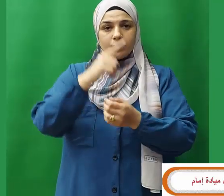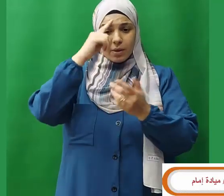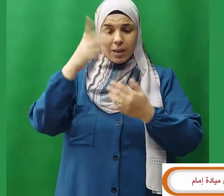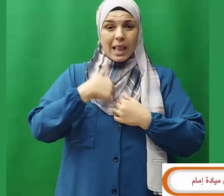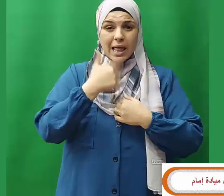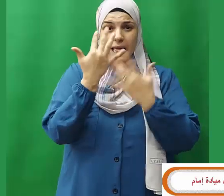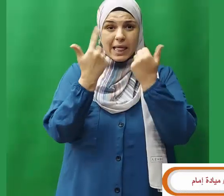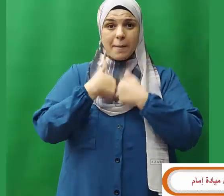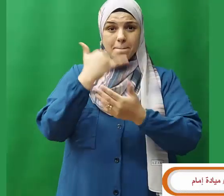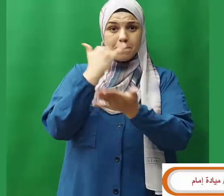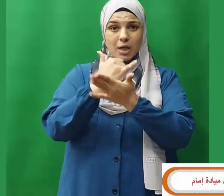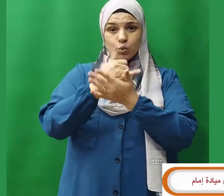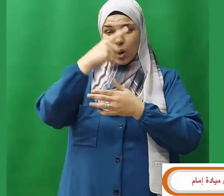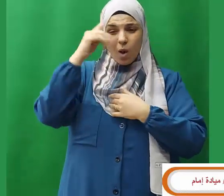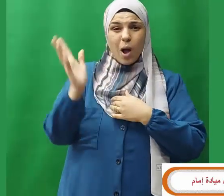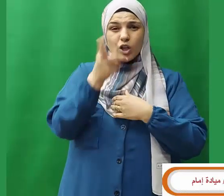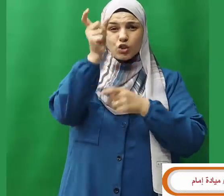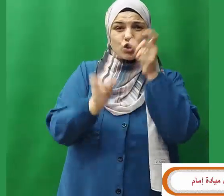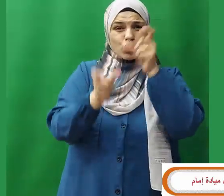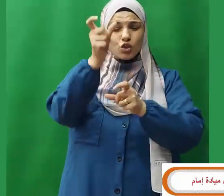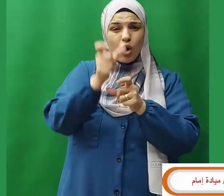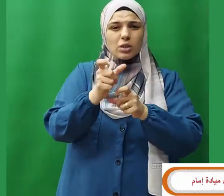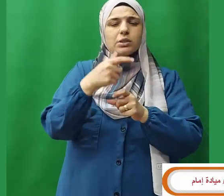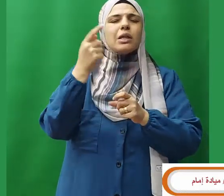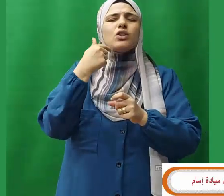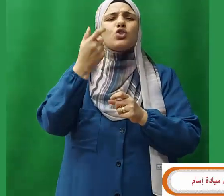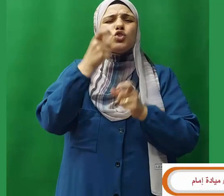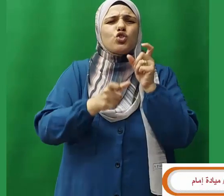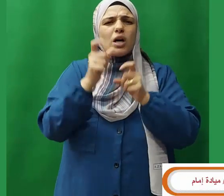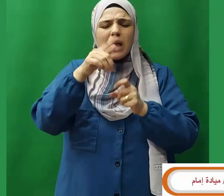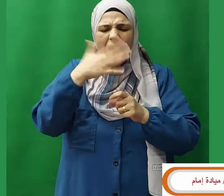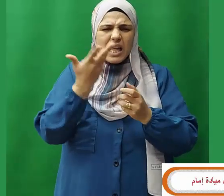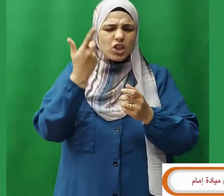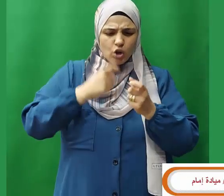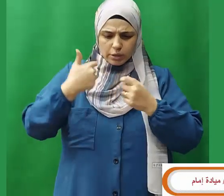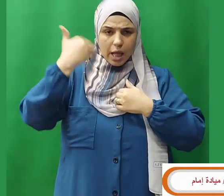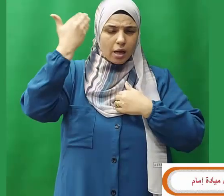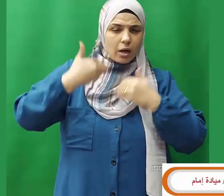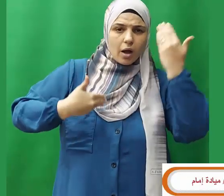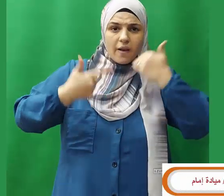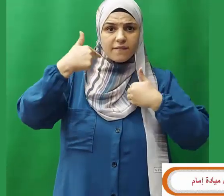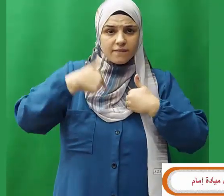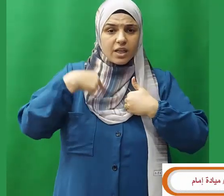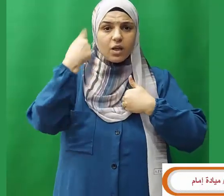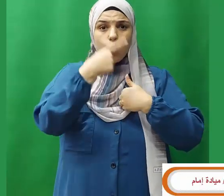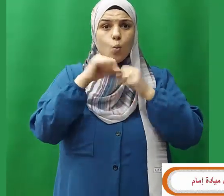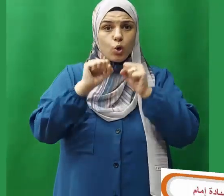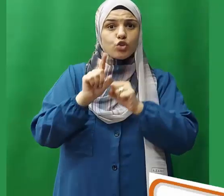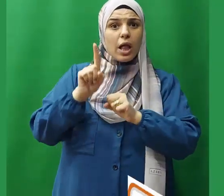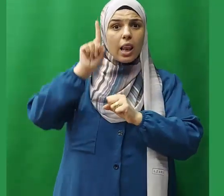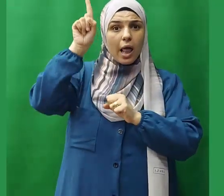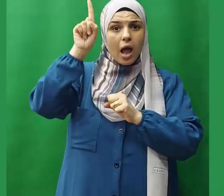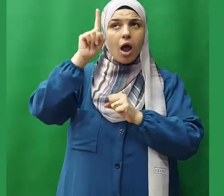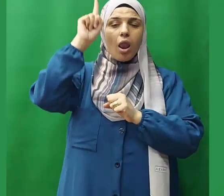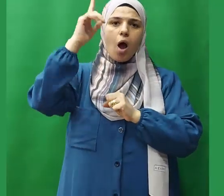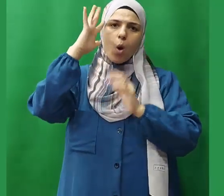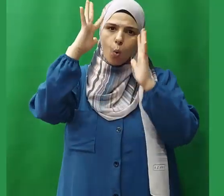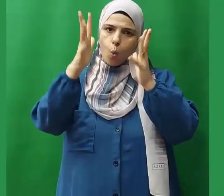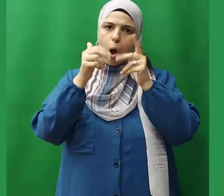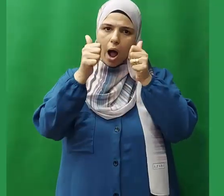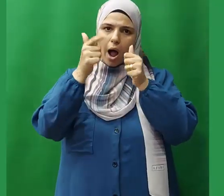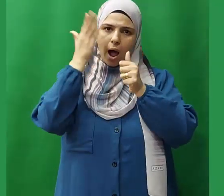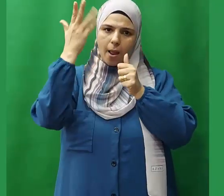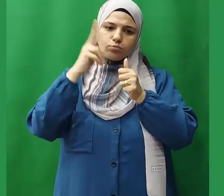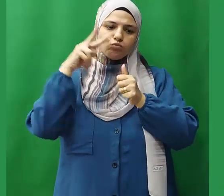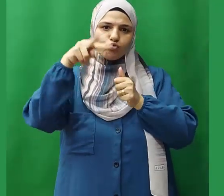والذي نفسي بيده لا يؤلم يعني يجرح احد في سبيل الله والله